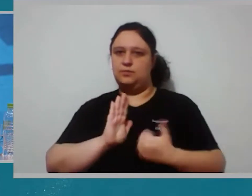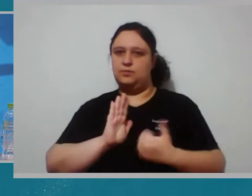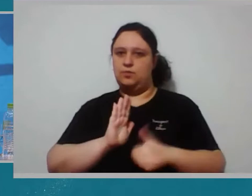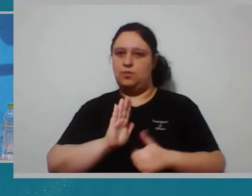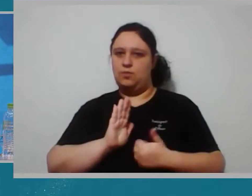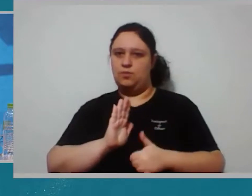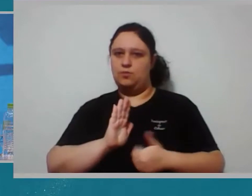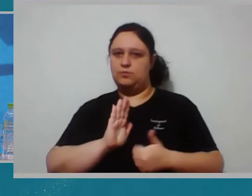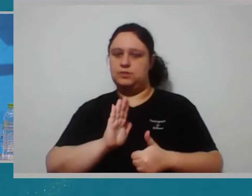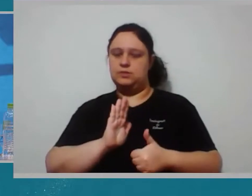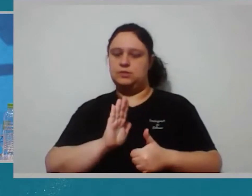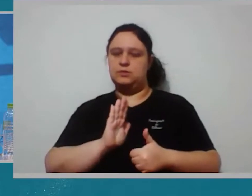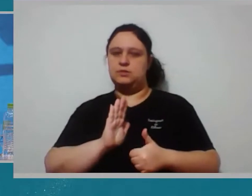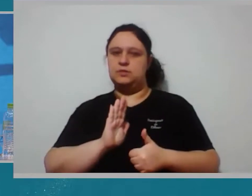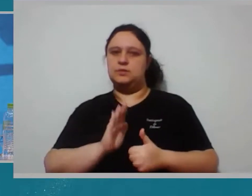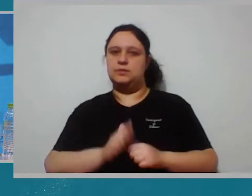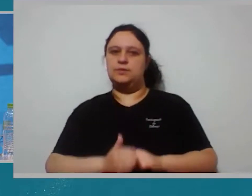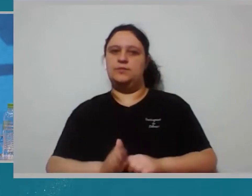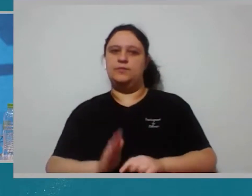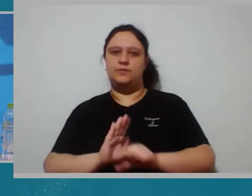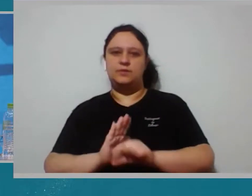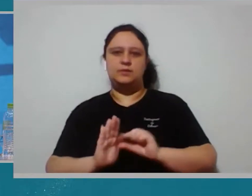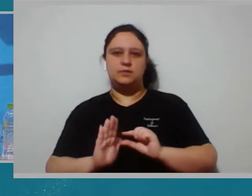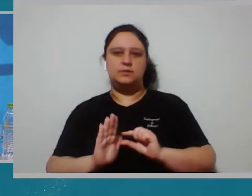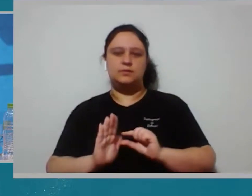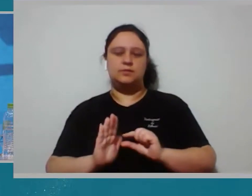capítulo 11 de Mateus, versículo